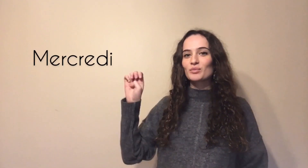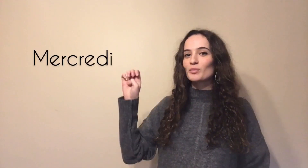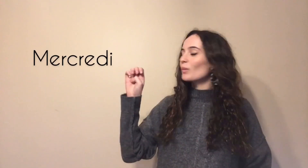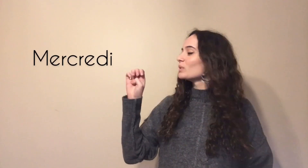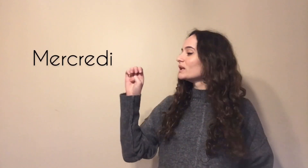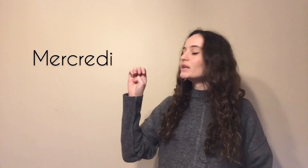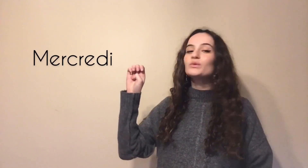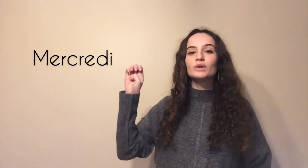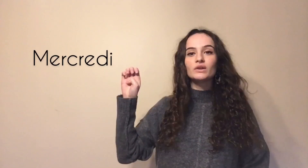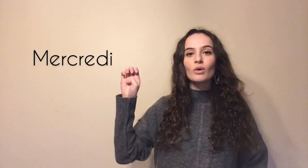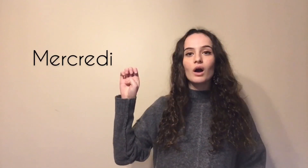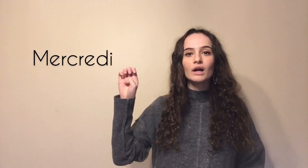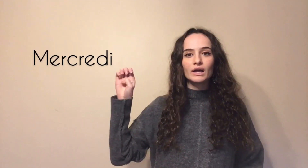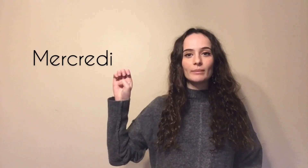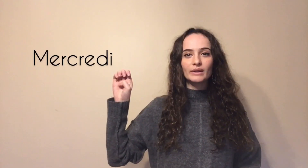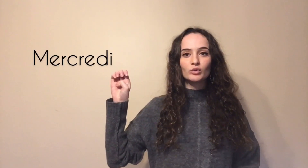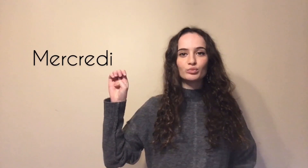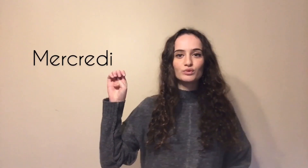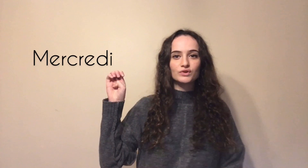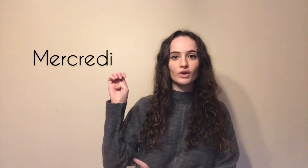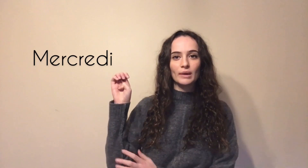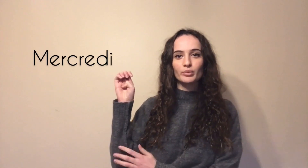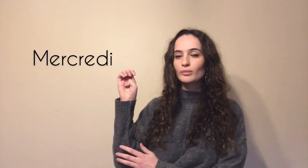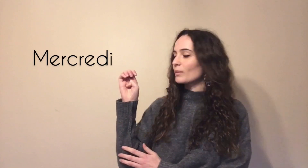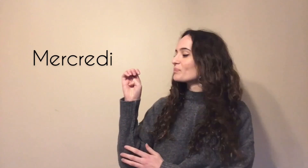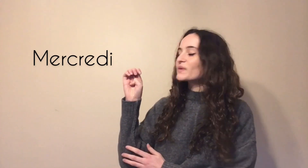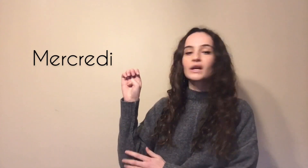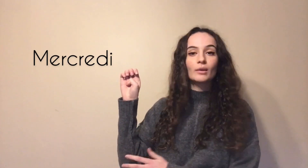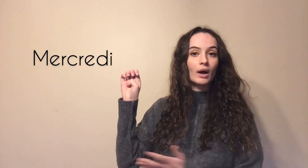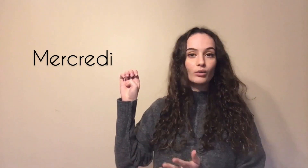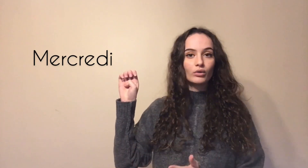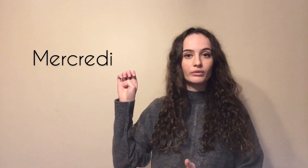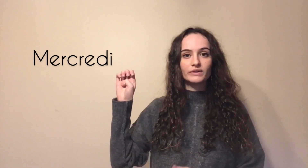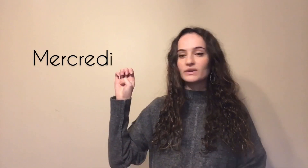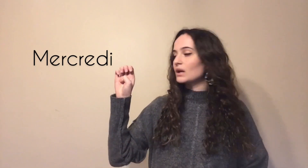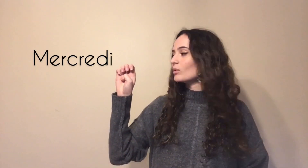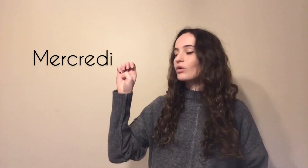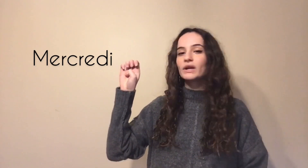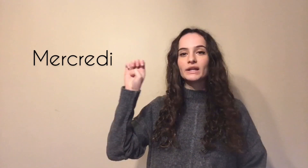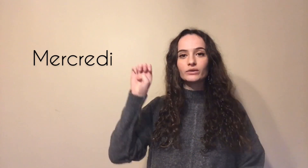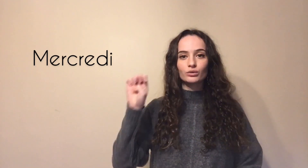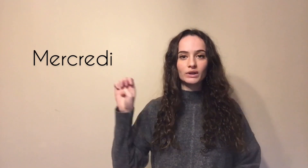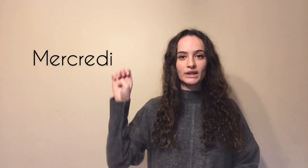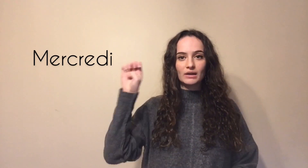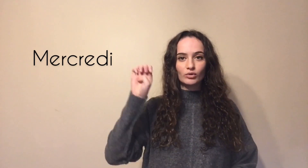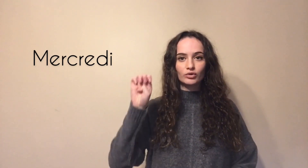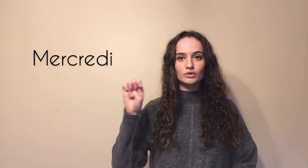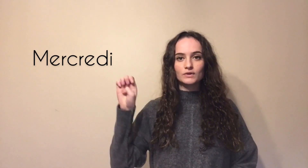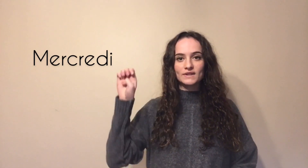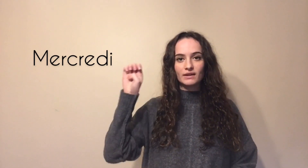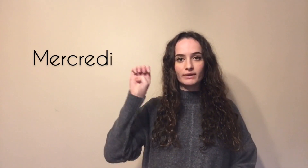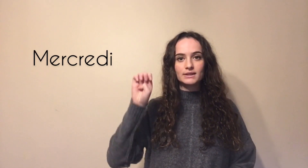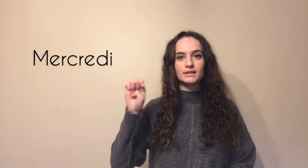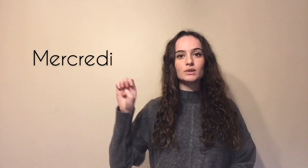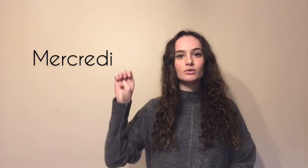simplement plier tous les doigts et mettre le pouce dans la paume, comme un E en fait finalement, et tourner également dans le sens inverse des aiguilles d'une